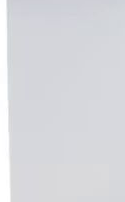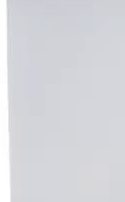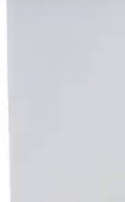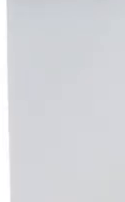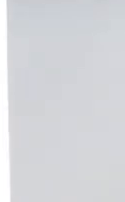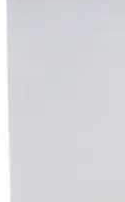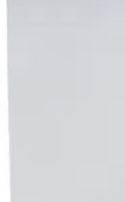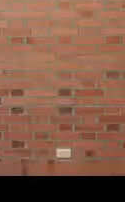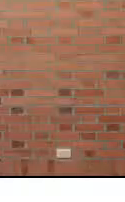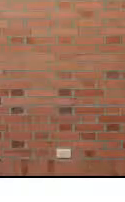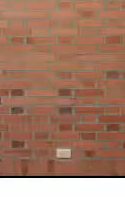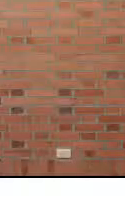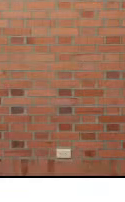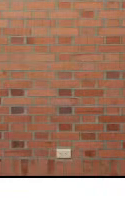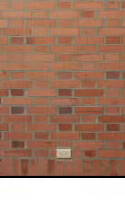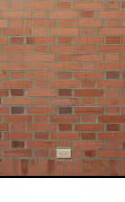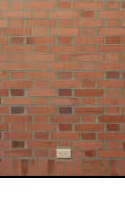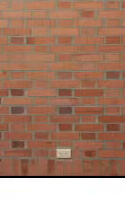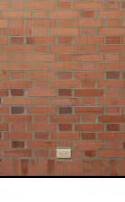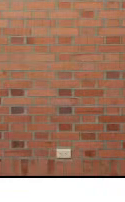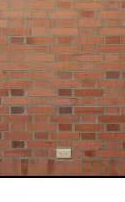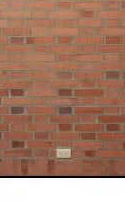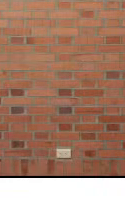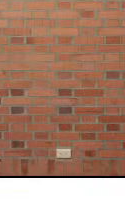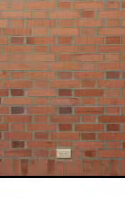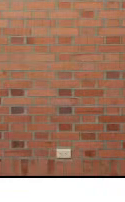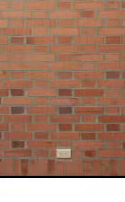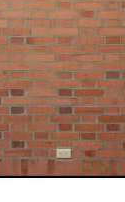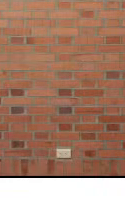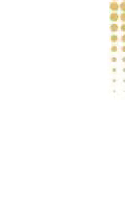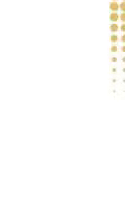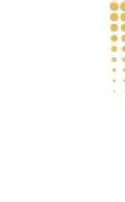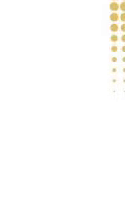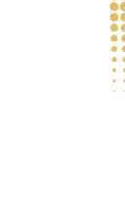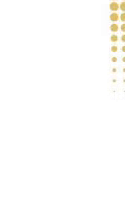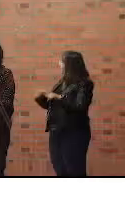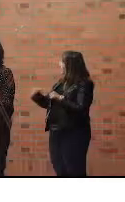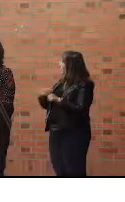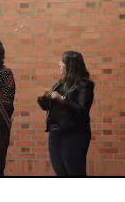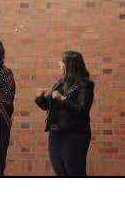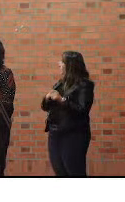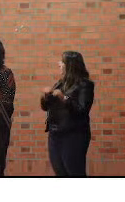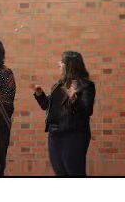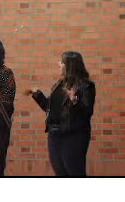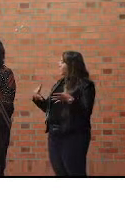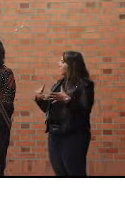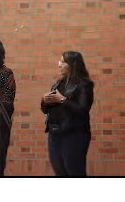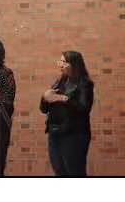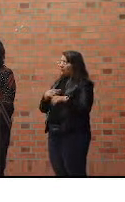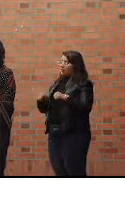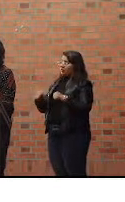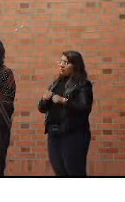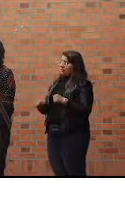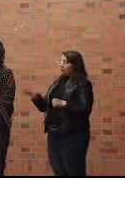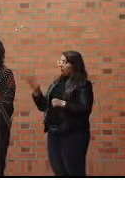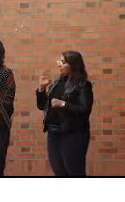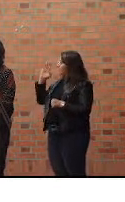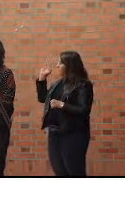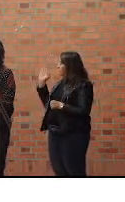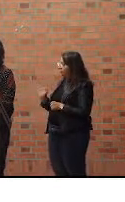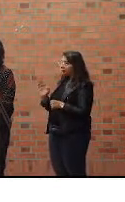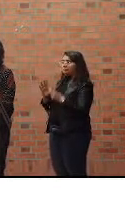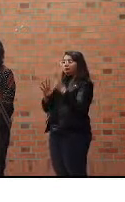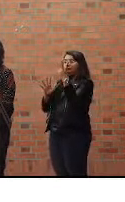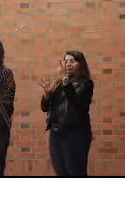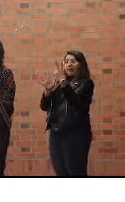de este primer premio aleja si me ayudas Hoy estamos haciendo el lanzamiento el día 28 de mayo que es el Día de Acción